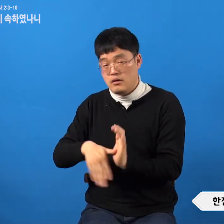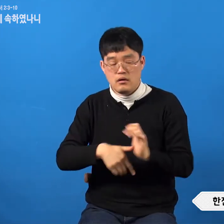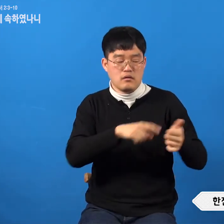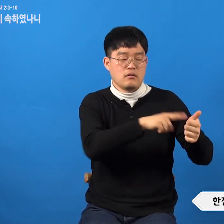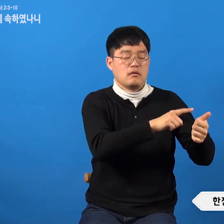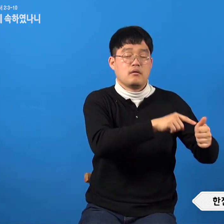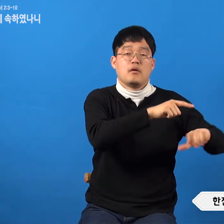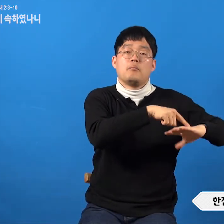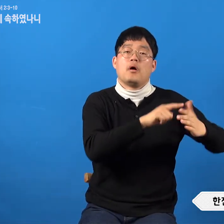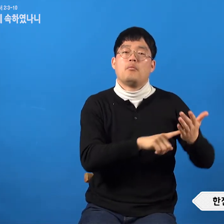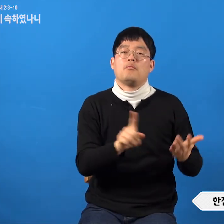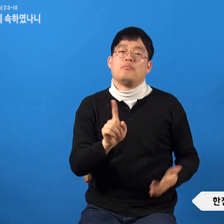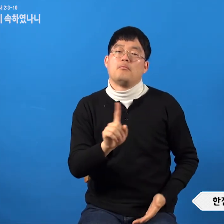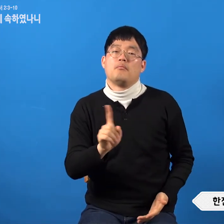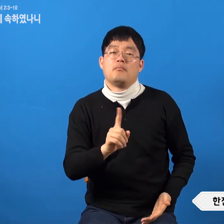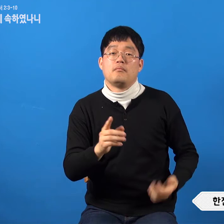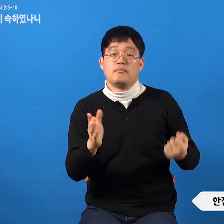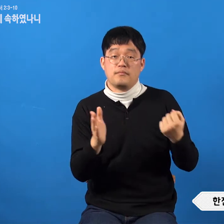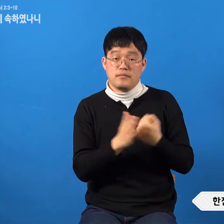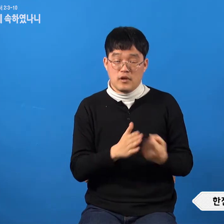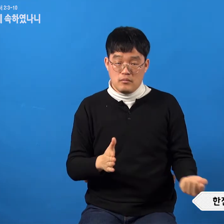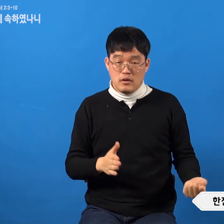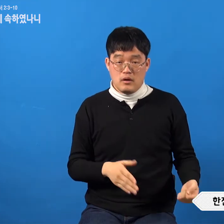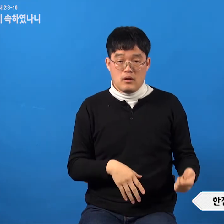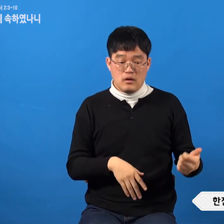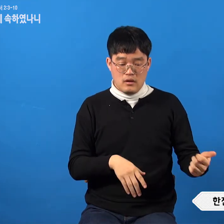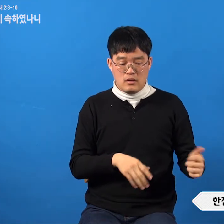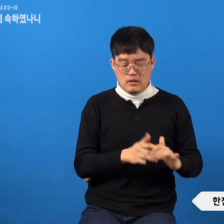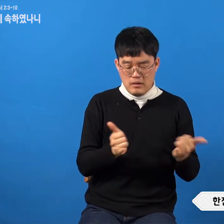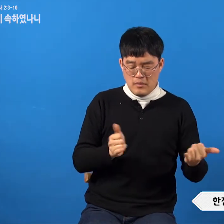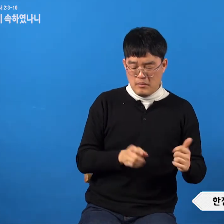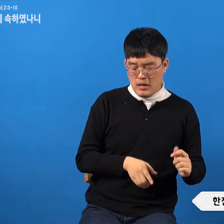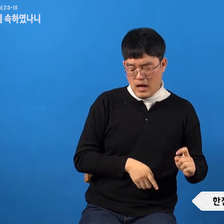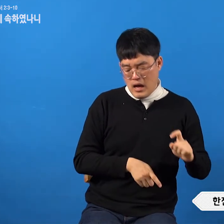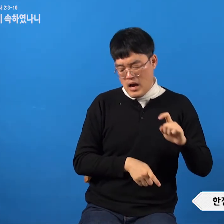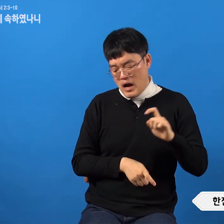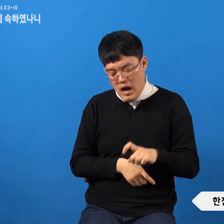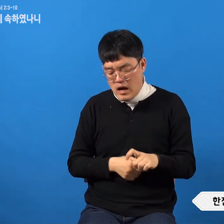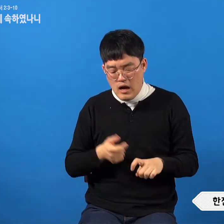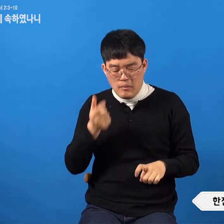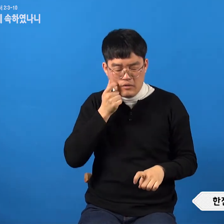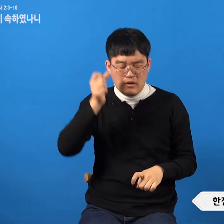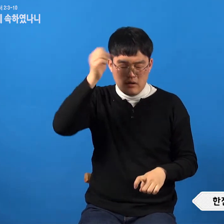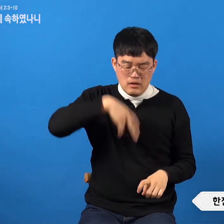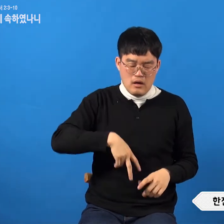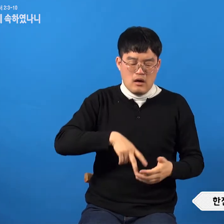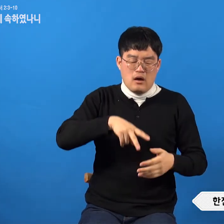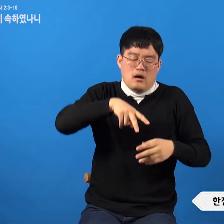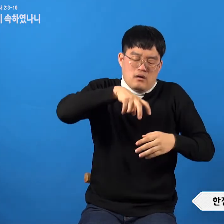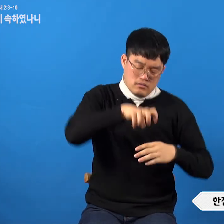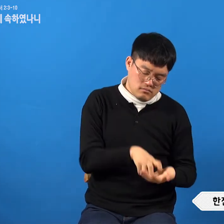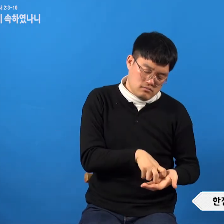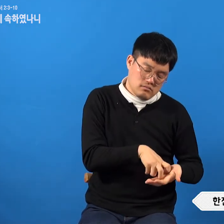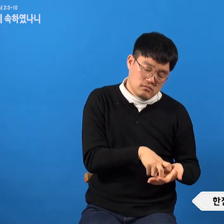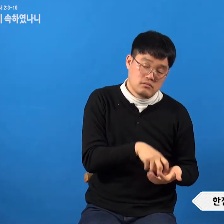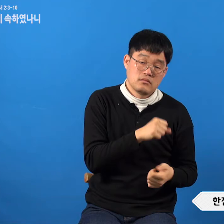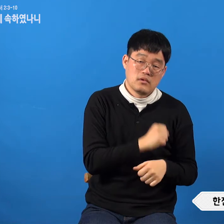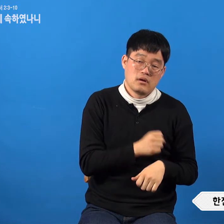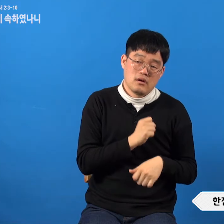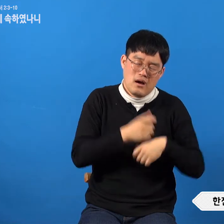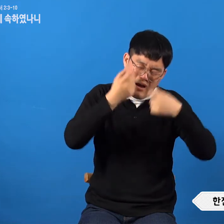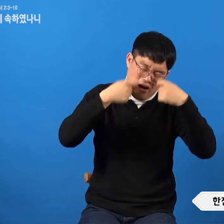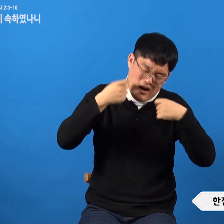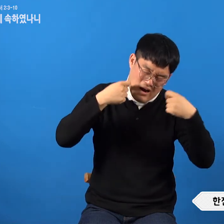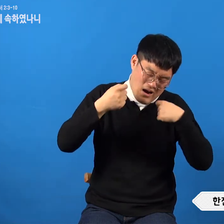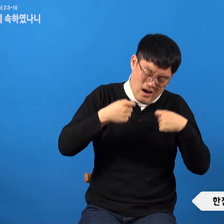어떻겠습니까? 그래서 사형수 중에는 도무지 한 걸음을 내디지를 못하고 그냥 그 자리에 불쑥 주저앉아 버리는 사람들이 많다고